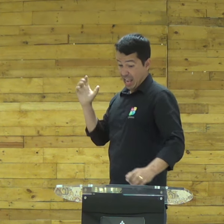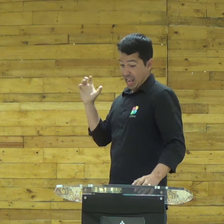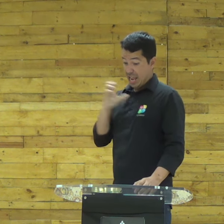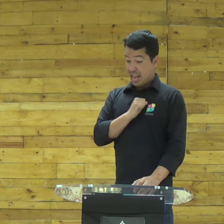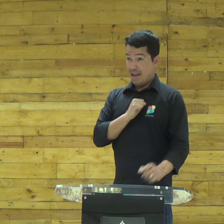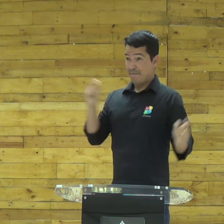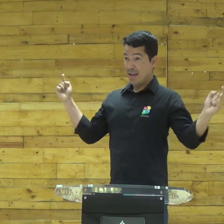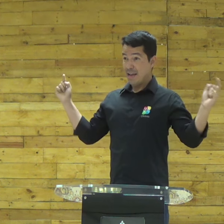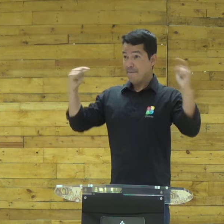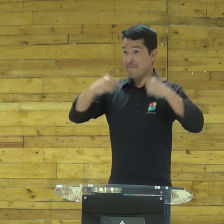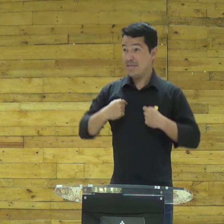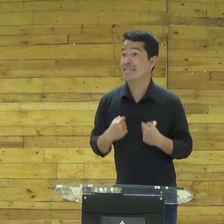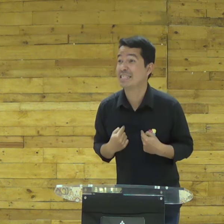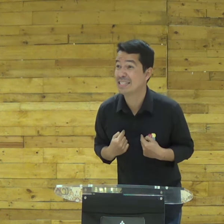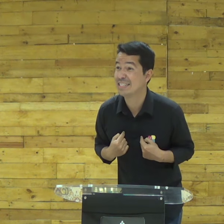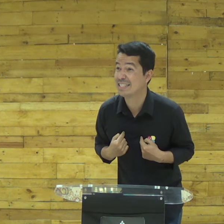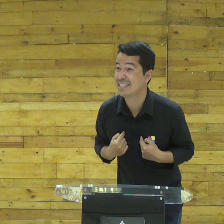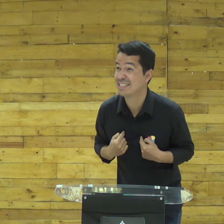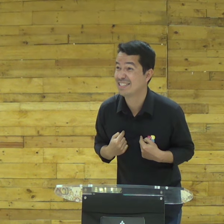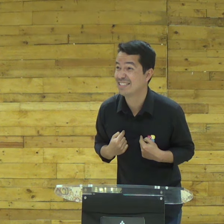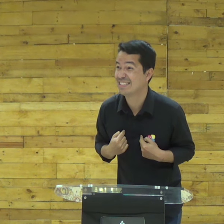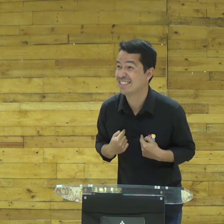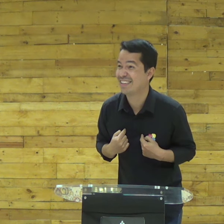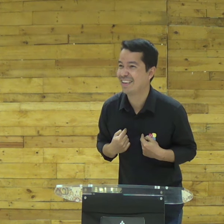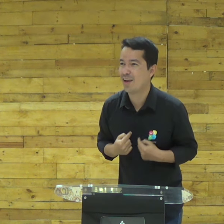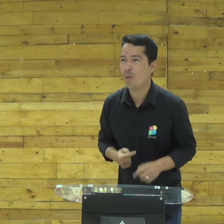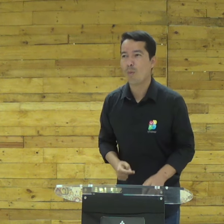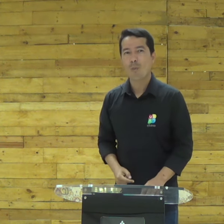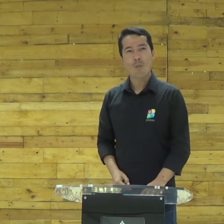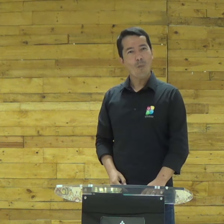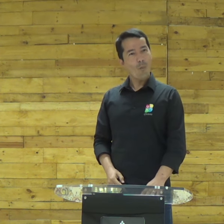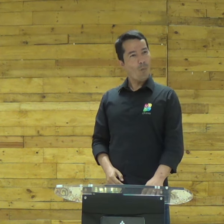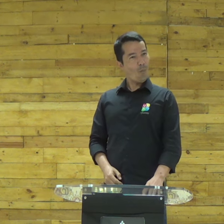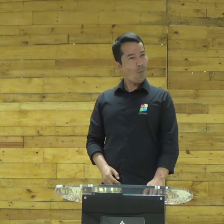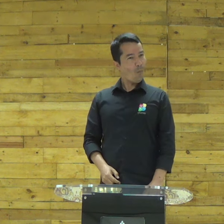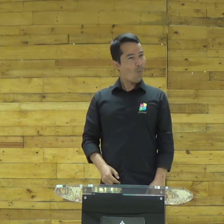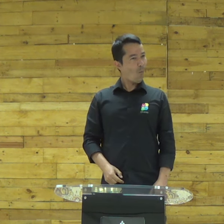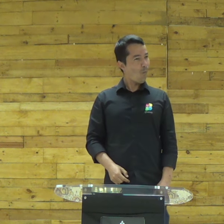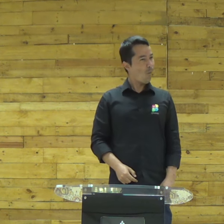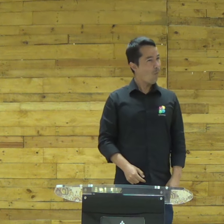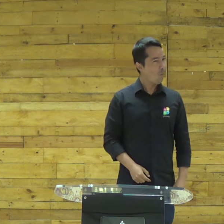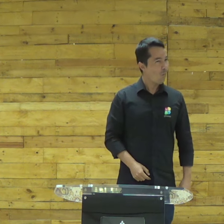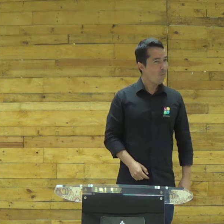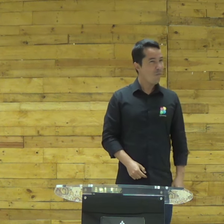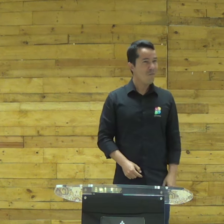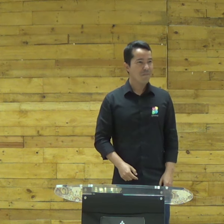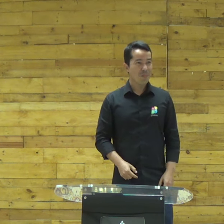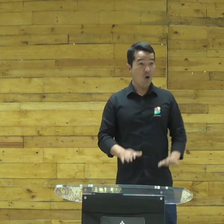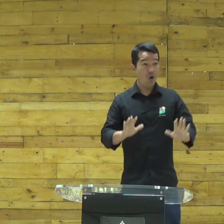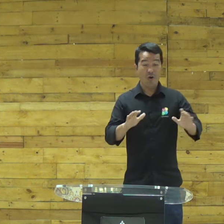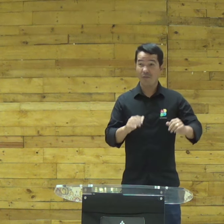obedece Esse é que me ama pense só